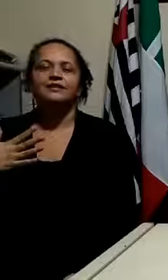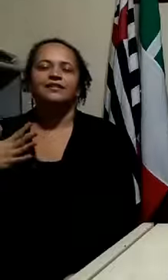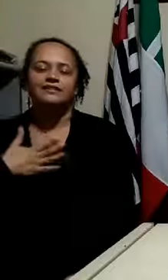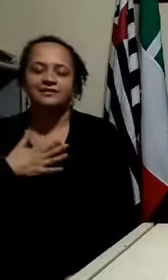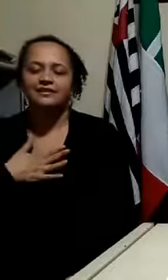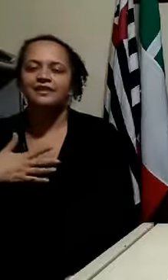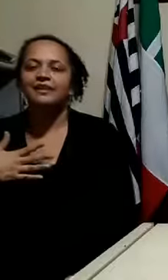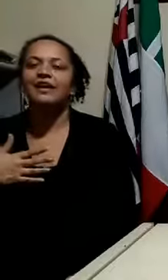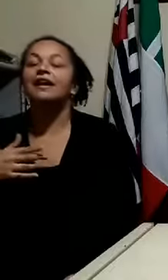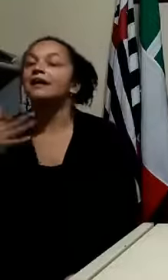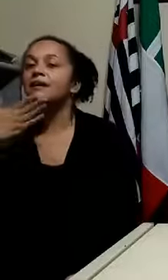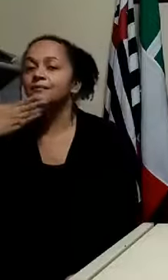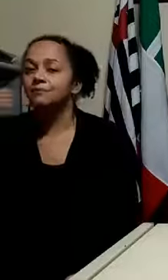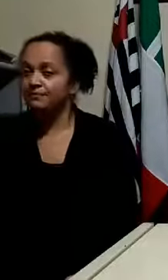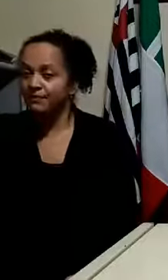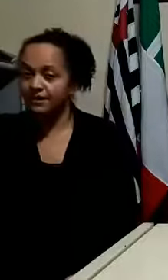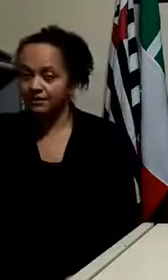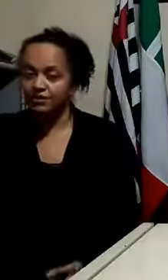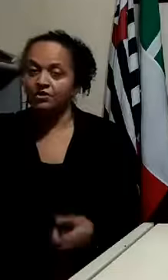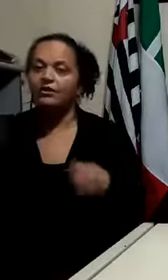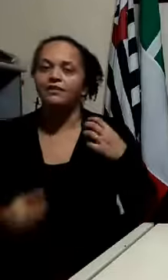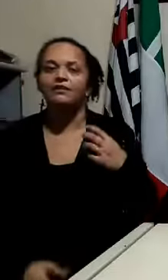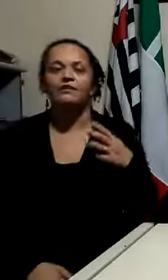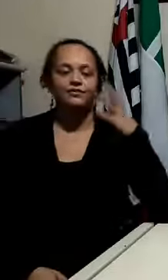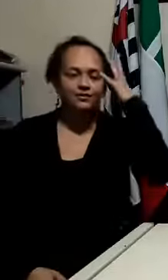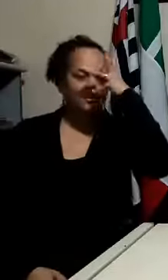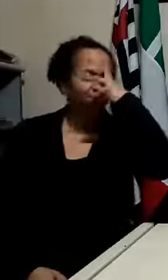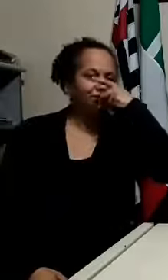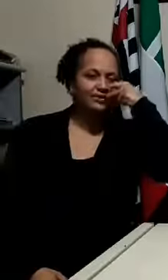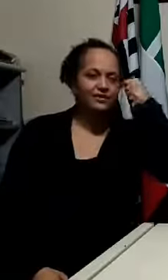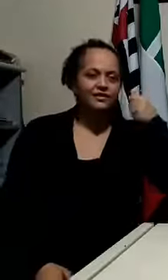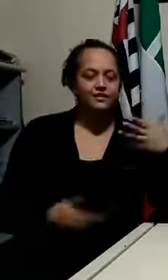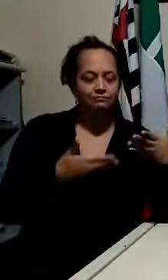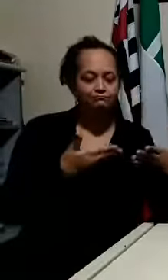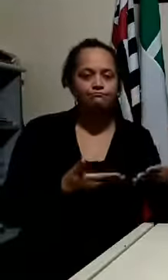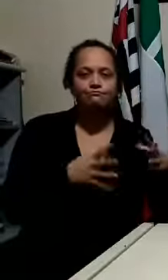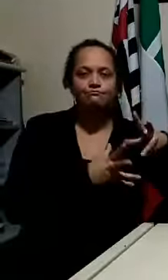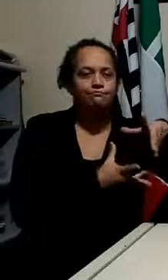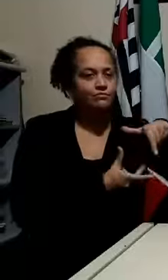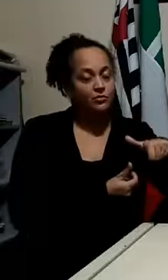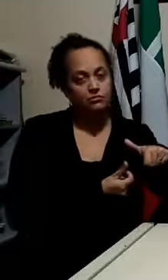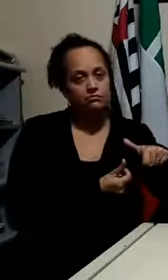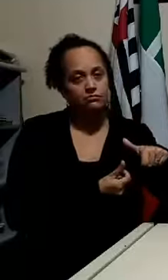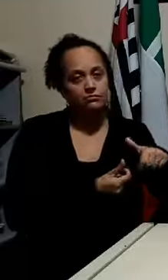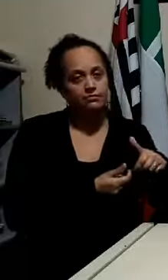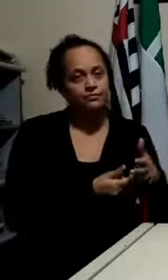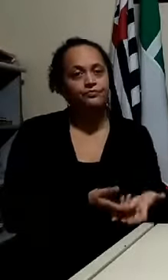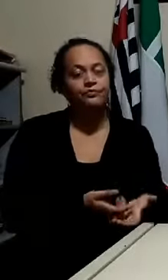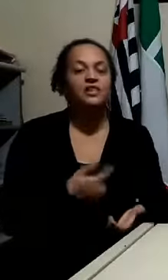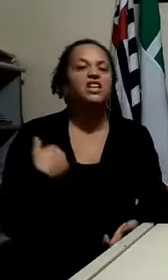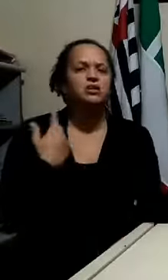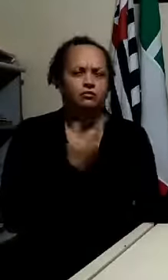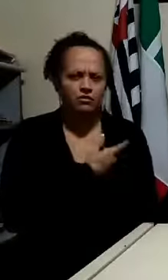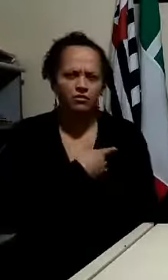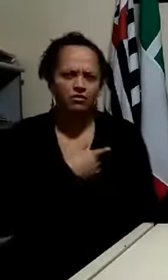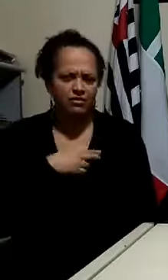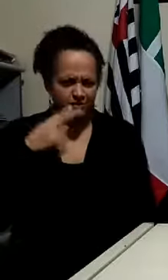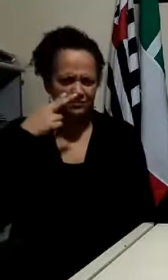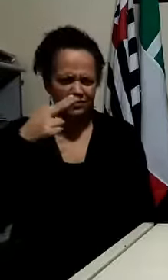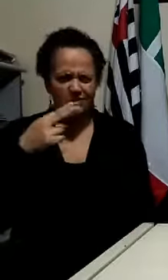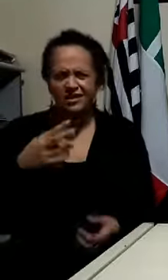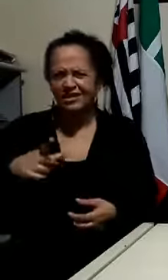mais importante do que ser bonito fisicamente. E a gente vê aí, as pessoas gastando